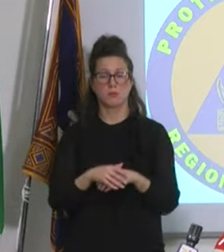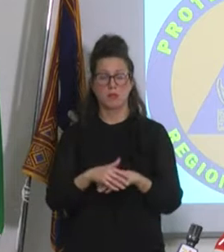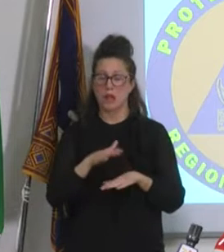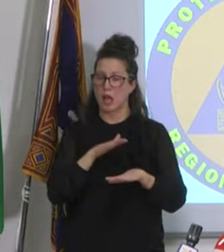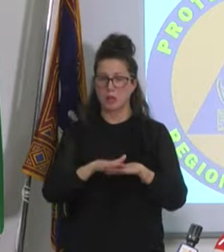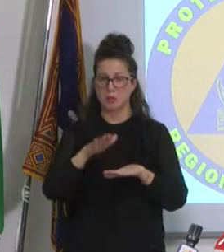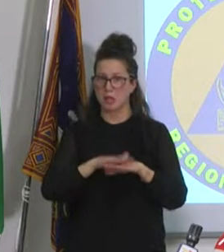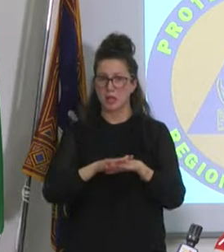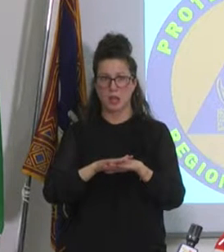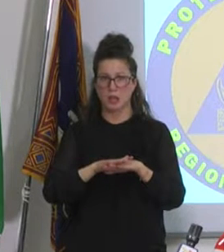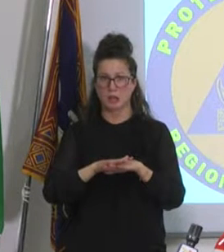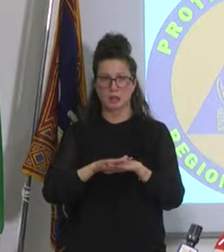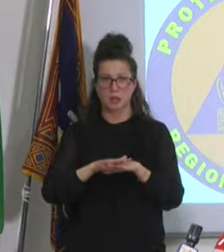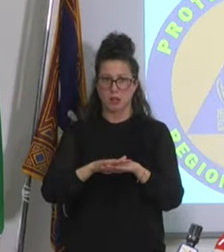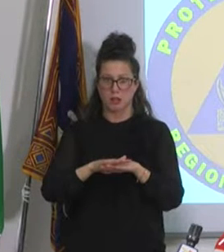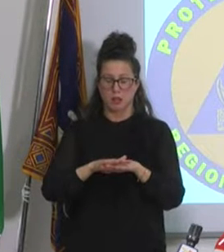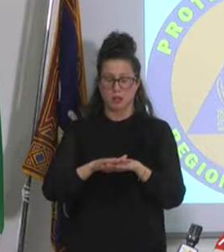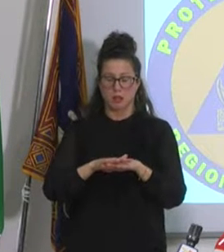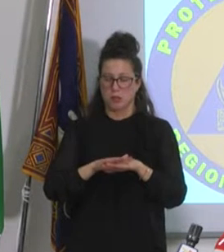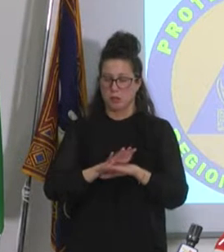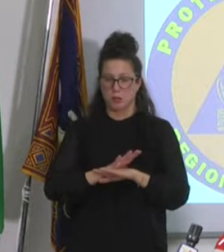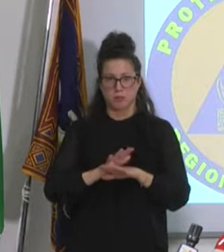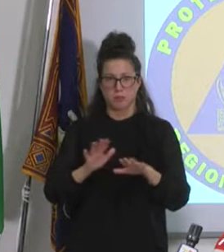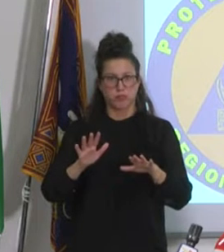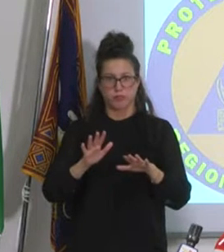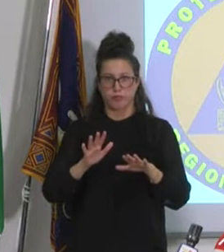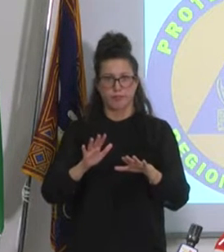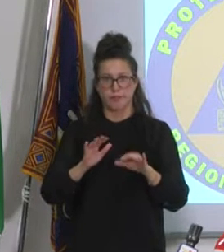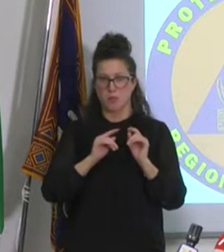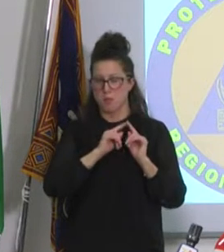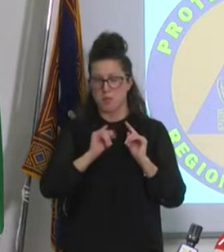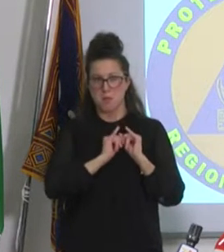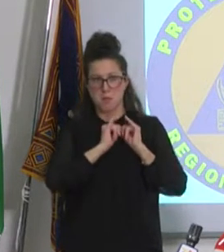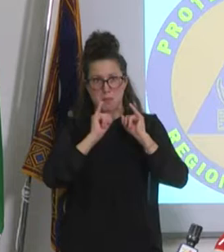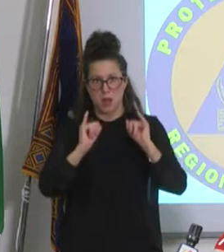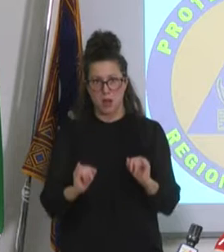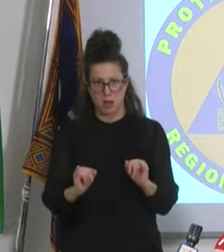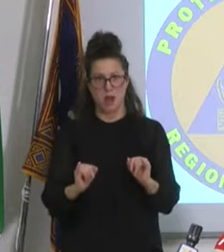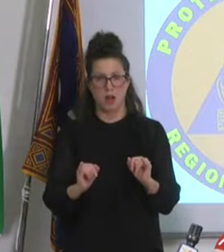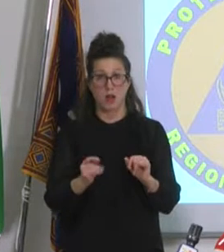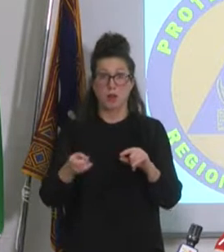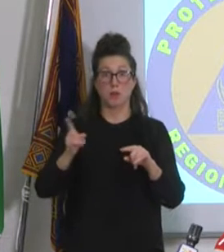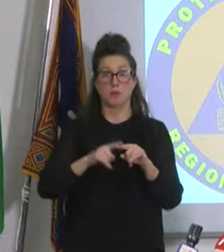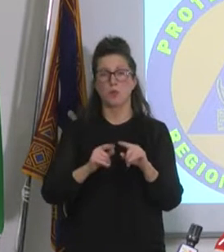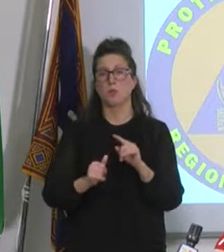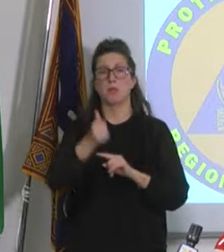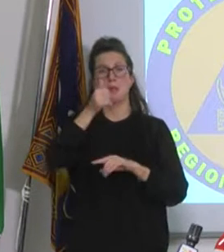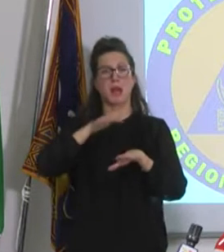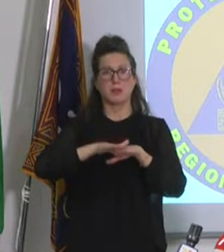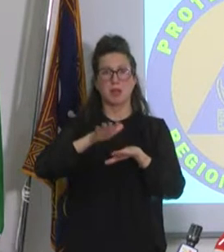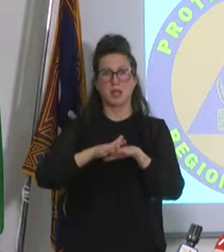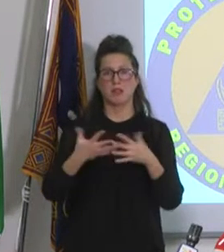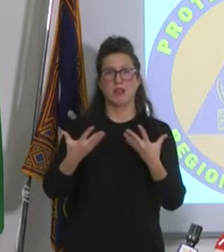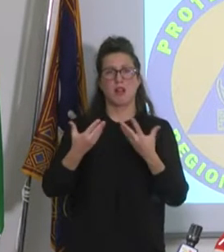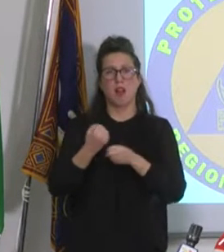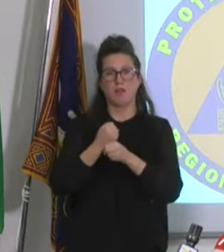unica e poi organizzativa e anche la mia prima esperienza di protezione civile vera e abbiamo